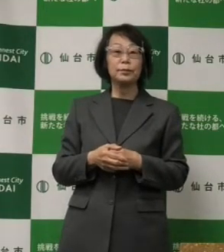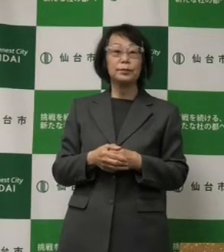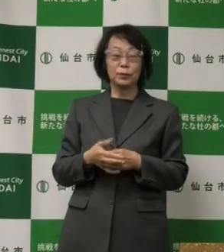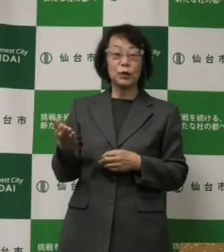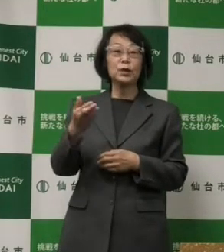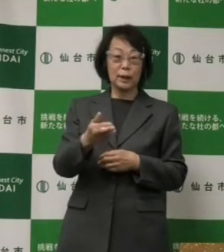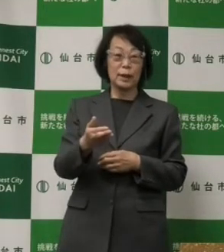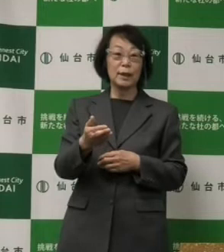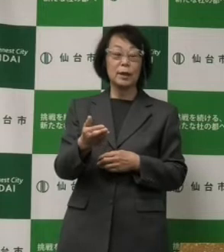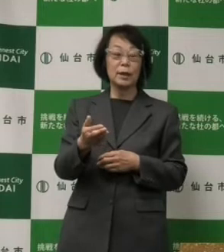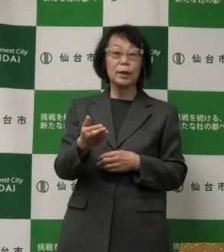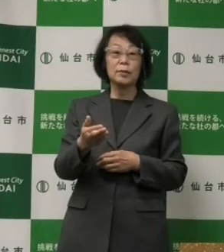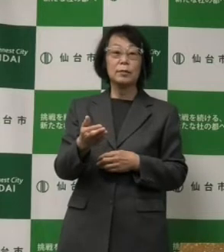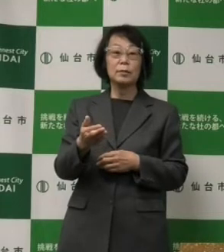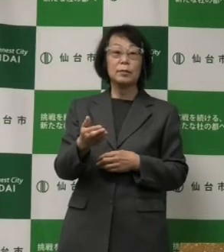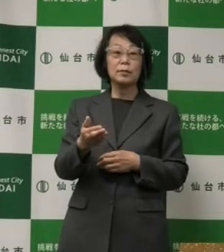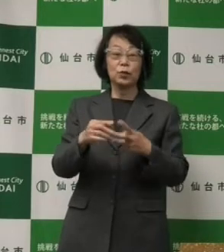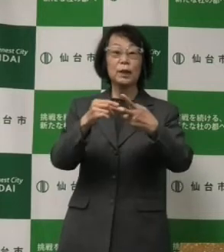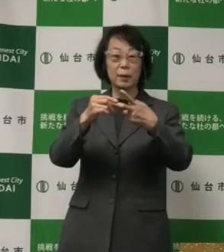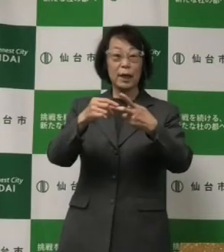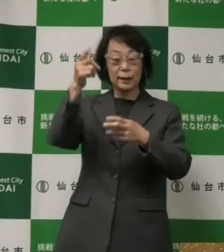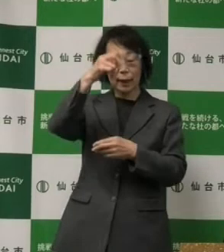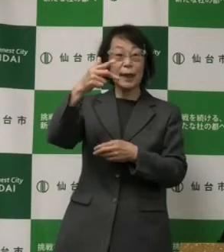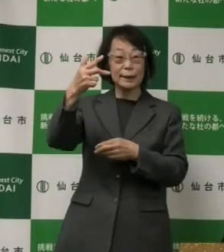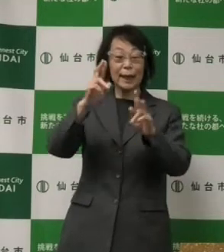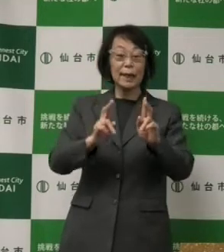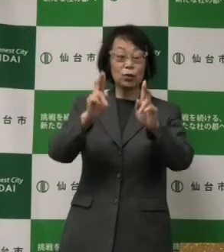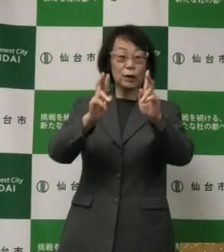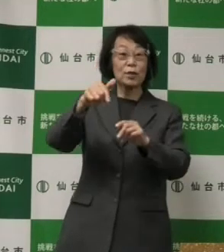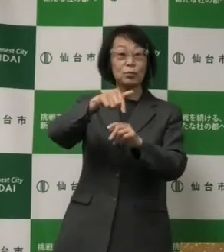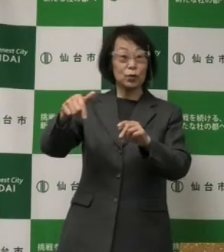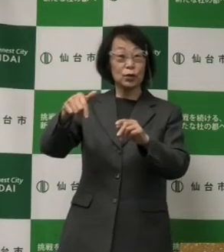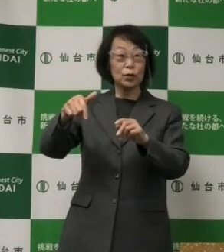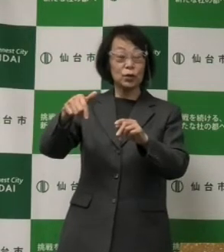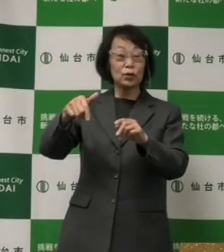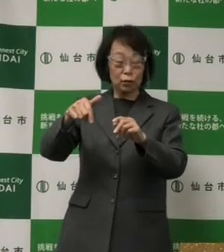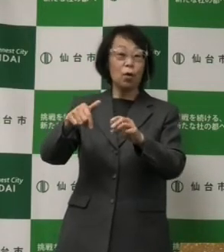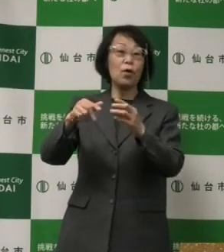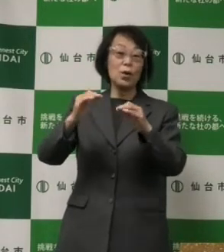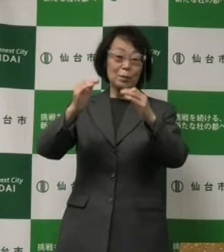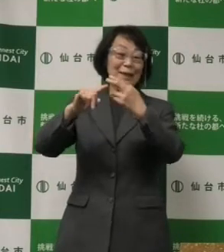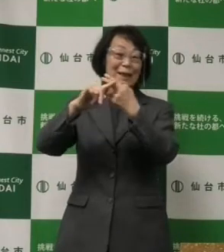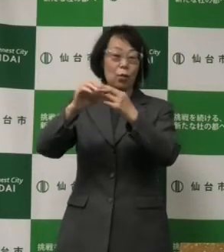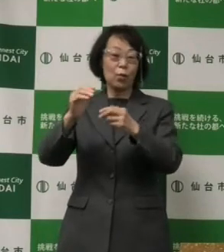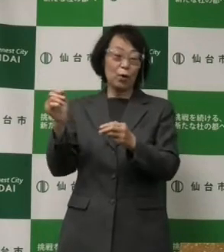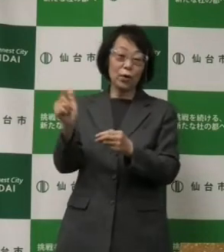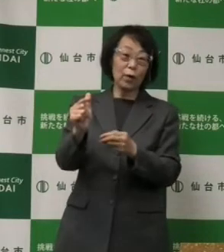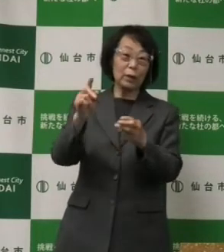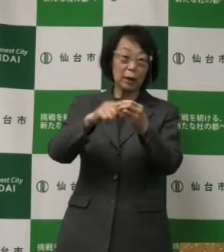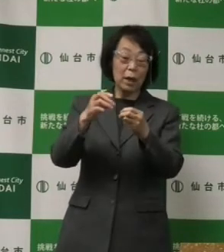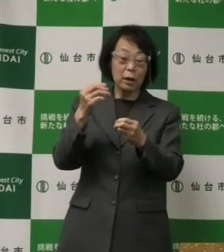次に本市では都心部の機能の強化のために令和元年7月